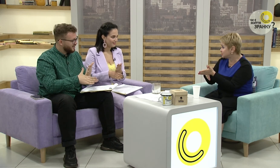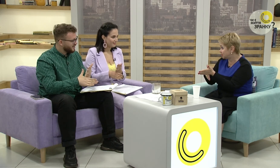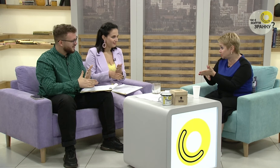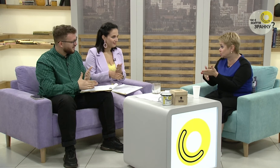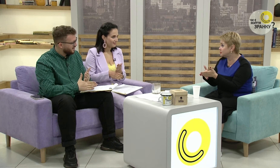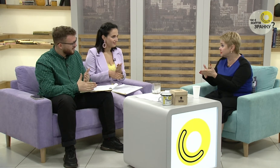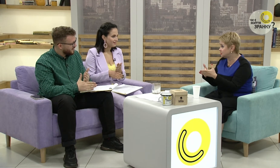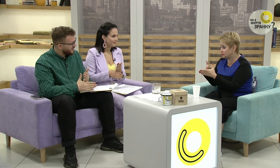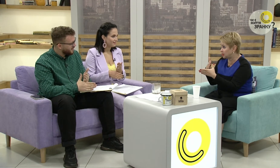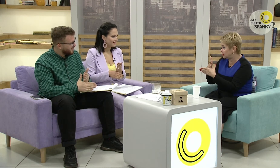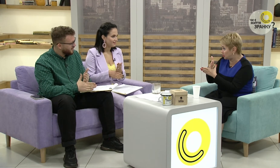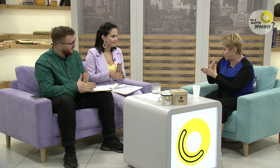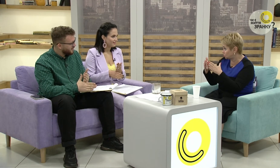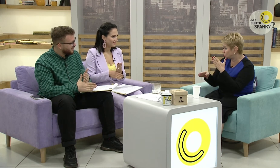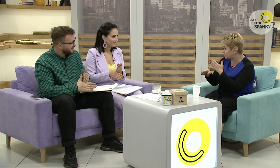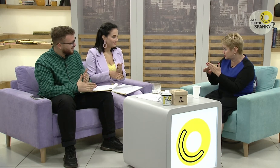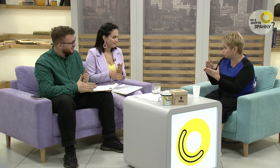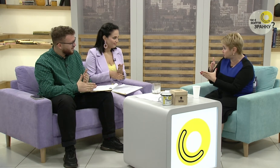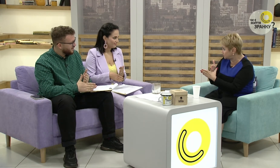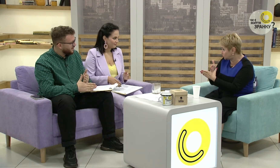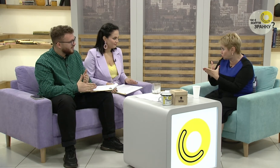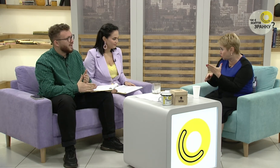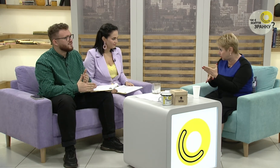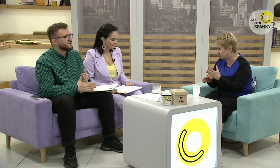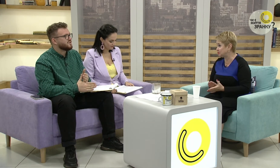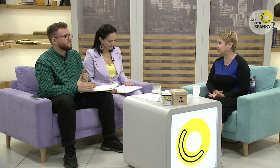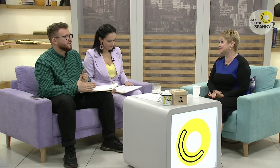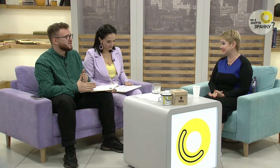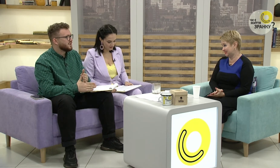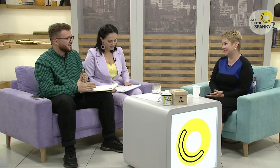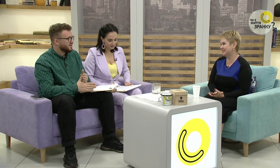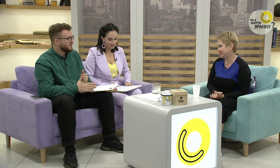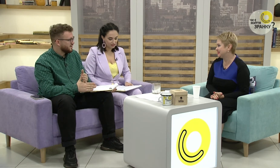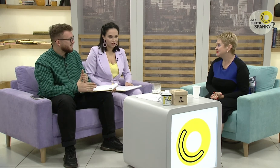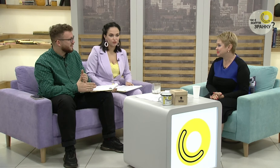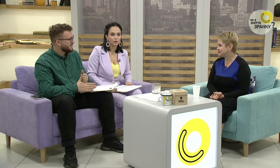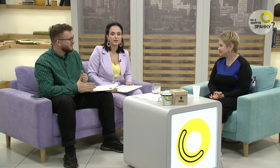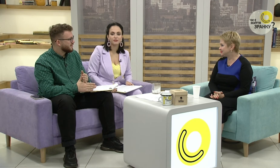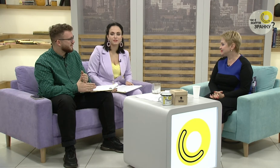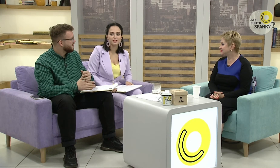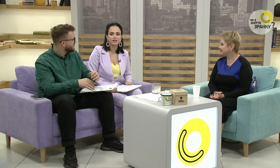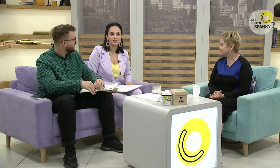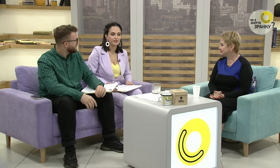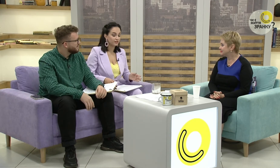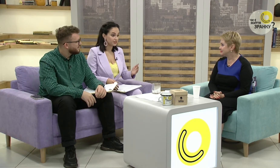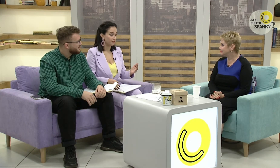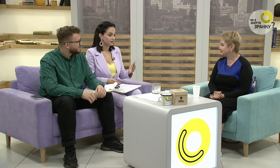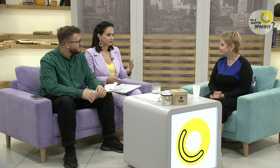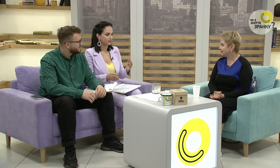жестовой речи, знаете, неправильно покажешь где-то, это уже совсем другое, а, понимаете? Да. Так, добре, тоді, як вас звати? Це